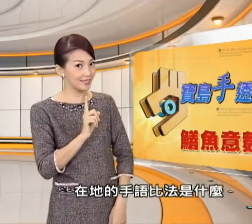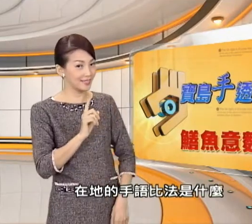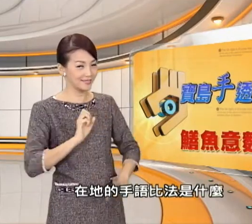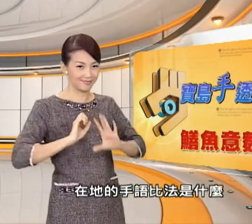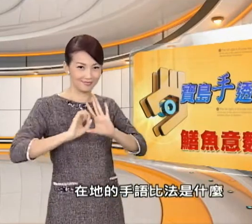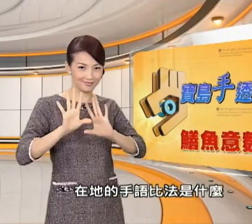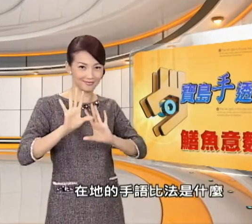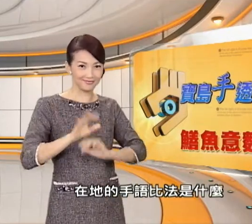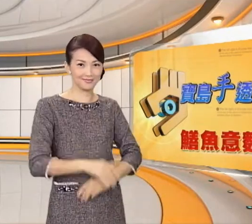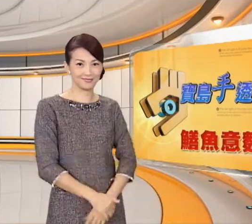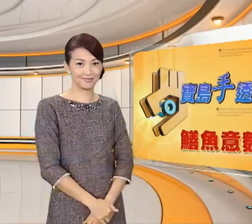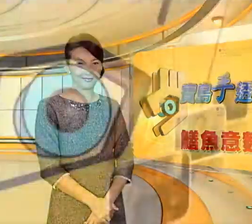什